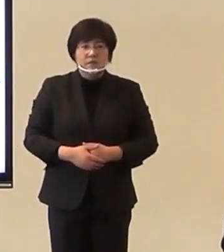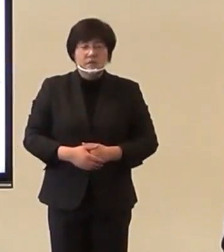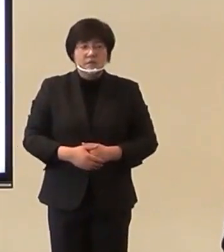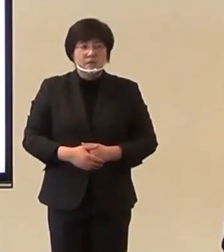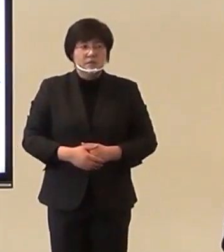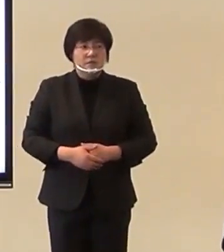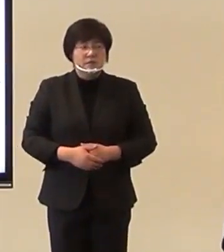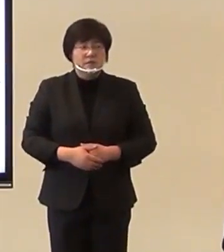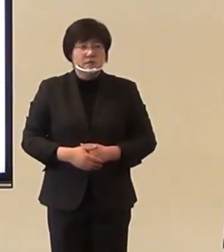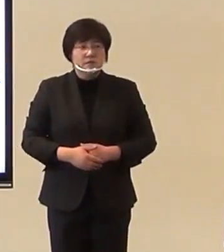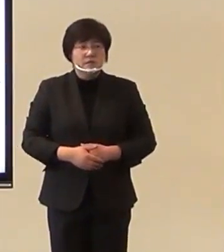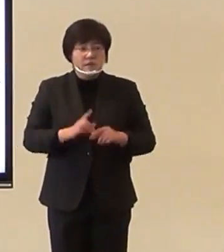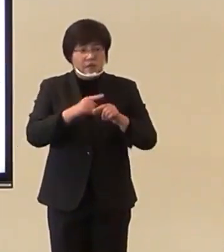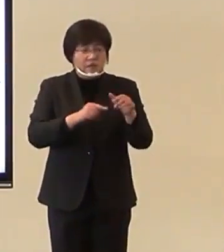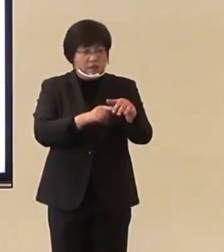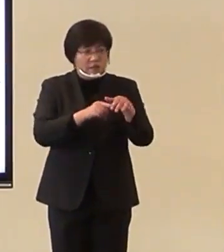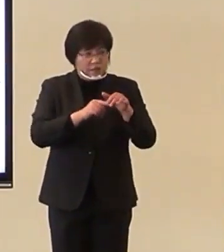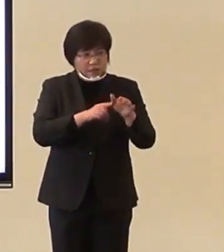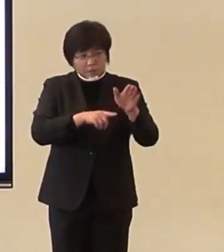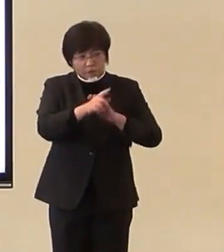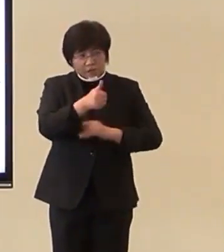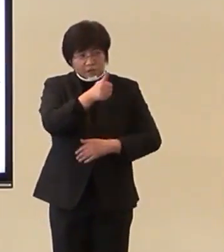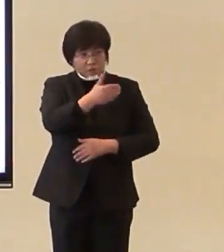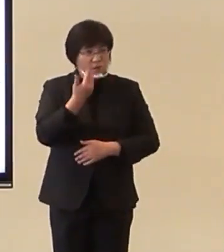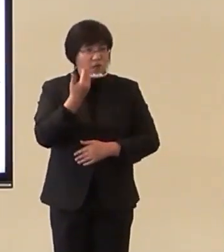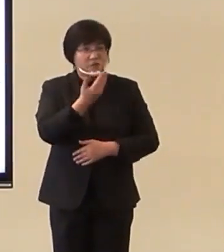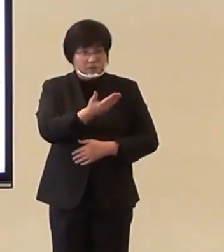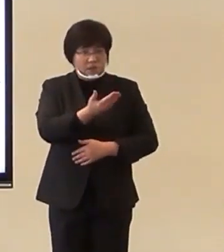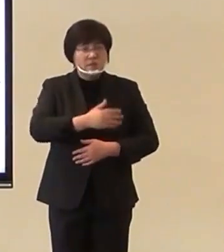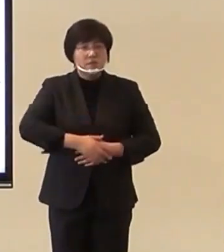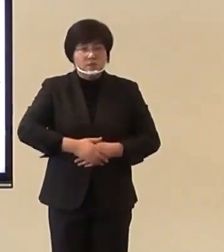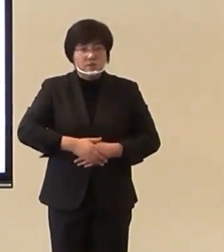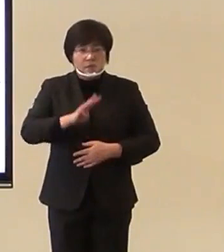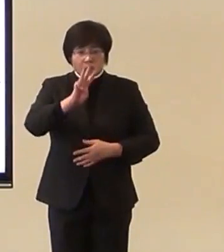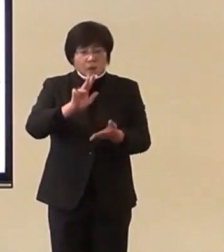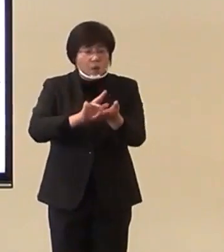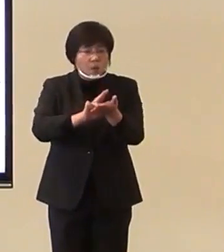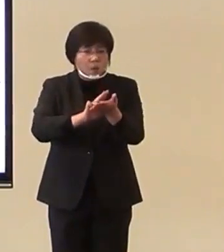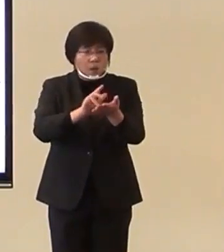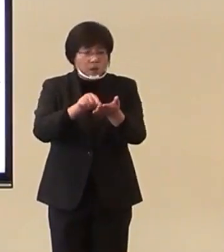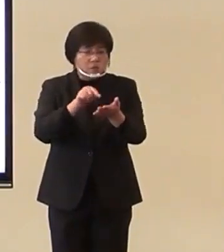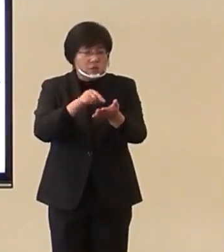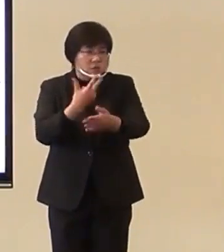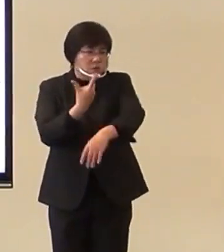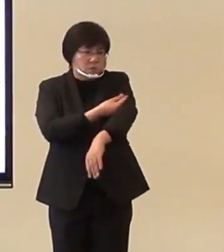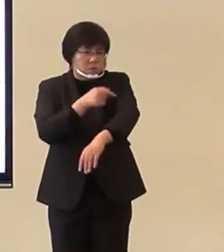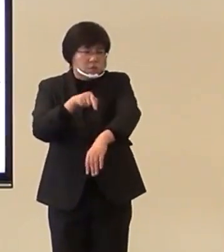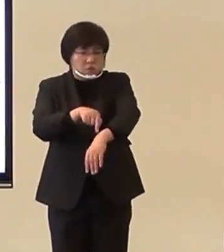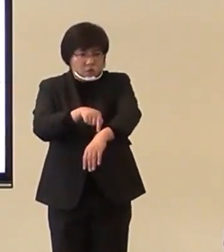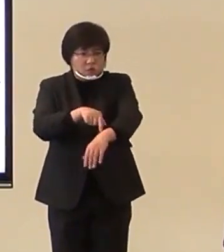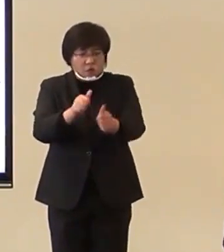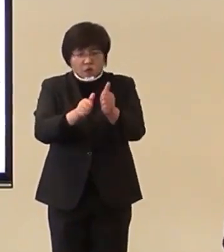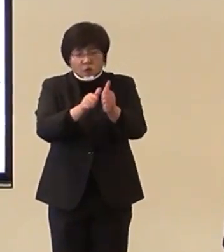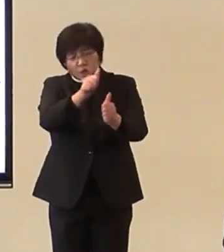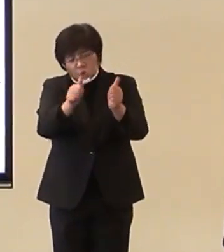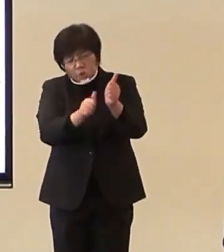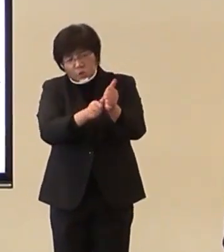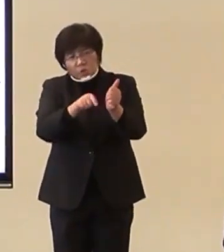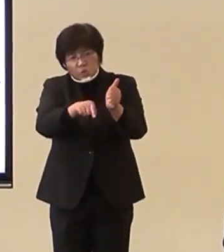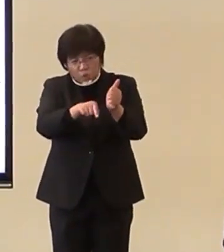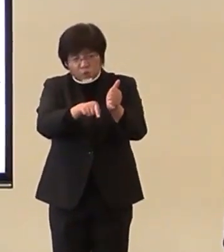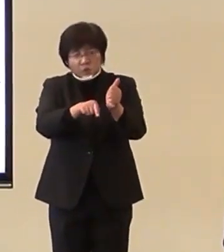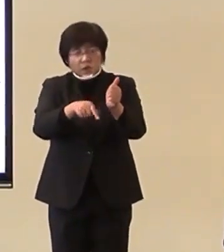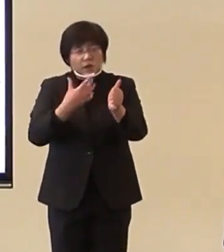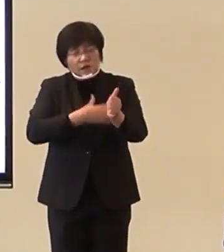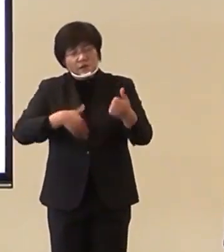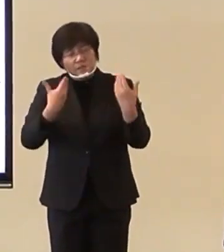。すみません、中村会長にお伺いしたいんですけど、あのやっぱりワクチンってこう副作用が怖いとかですね、そういったこう考えをお持ちの方いらっしゃ